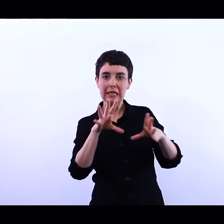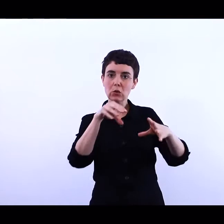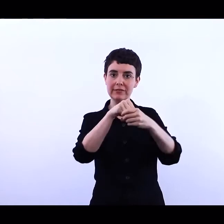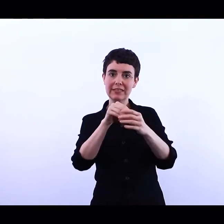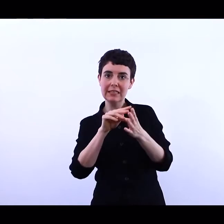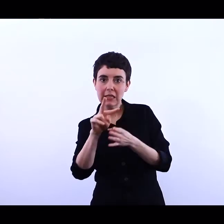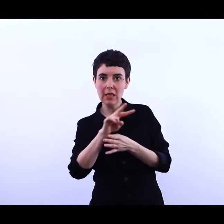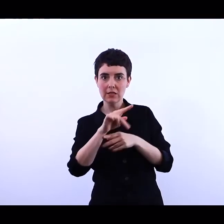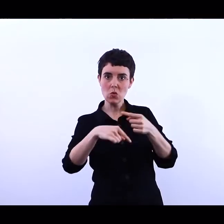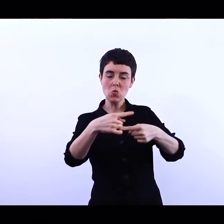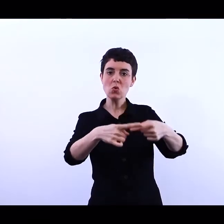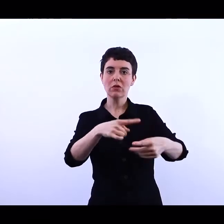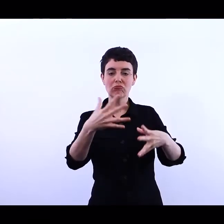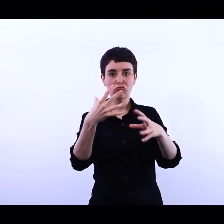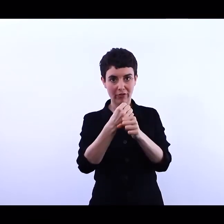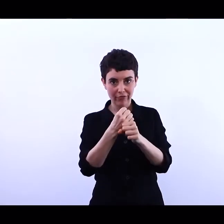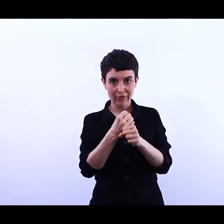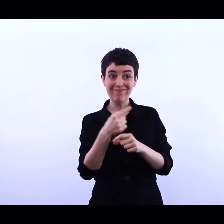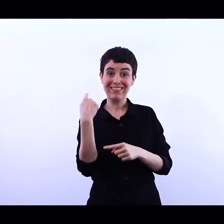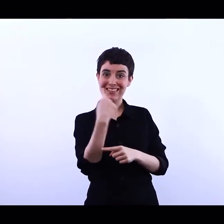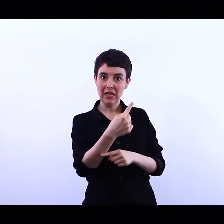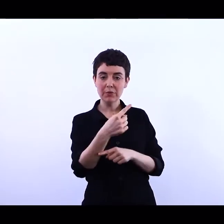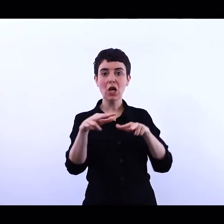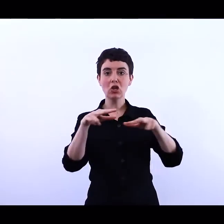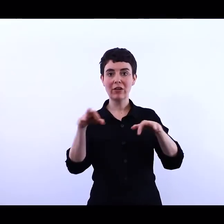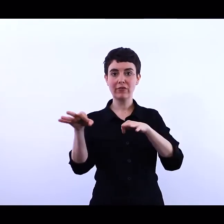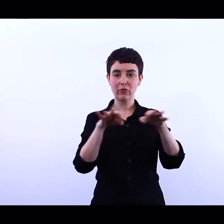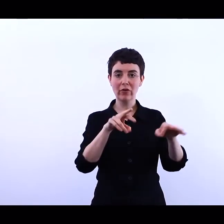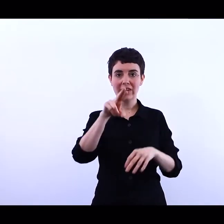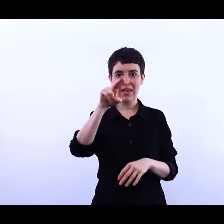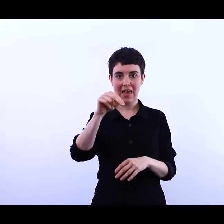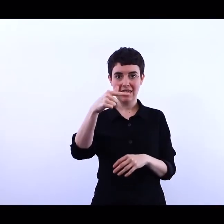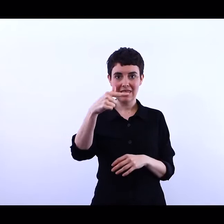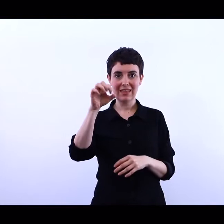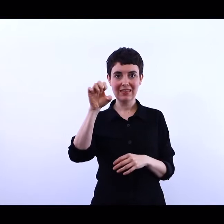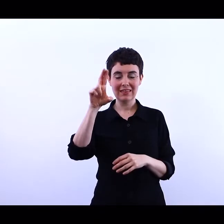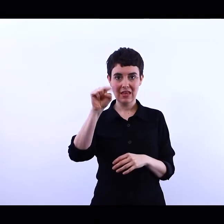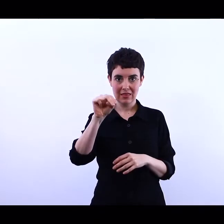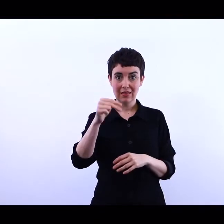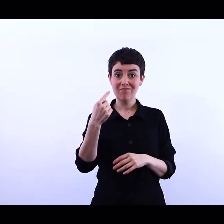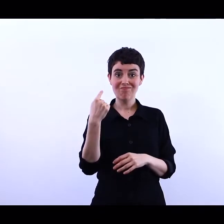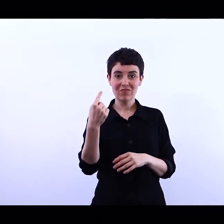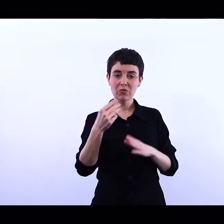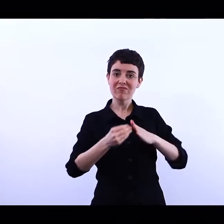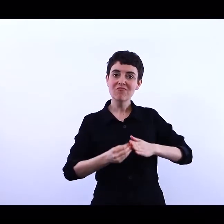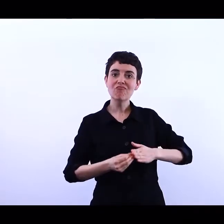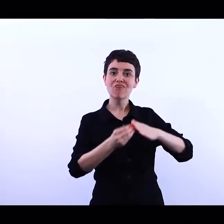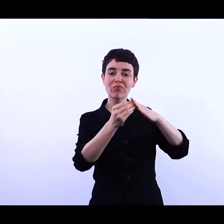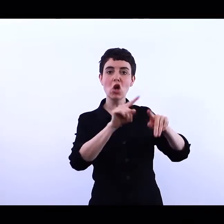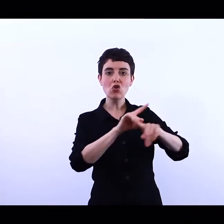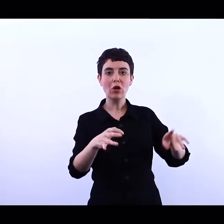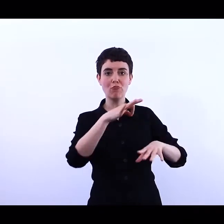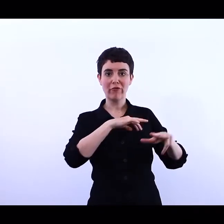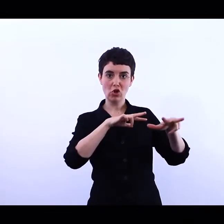kann. Und Amy ist Geschäftsführerin von NTEN. NTEN unterstützt Non-Profit Organisationen dabei, ihre